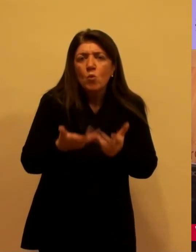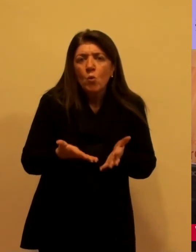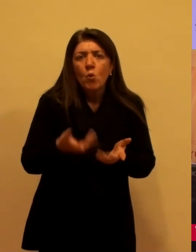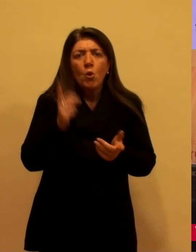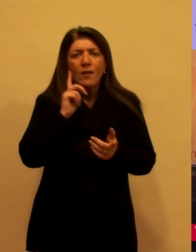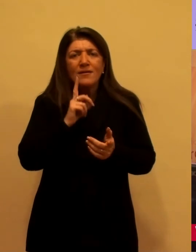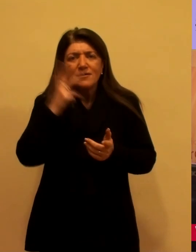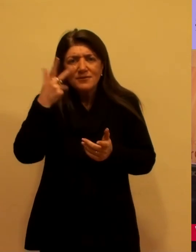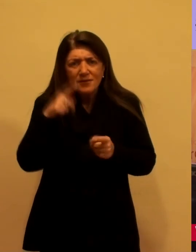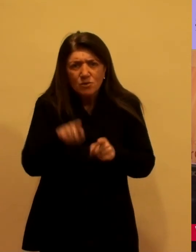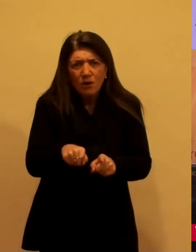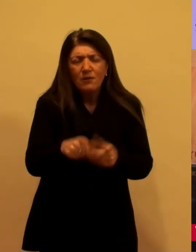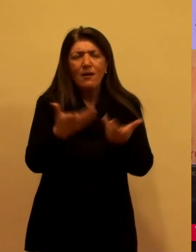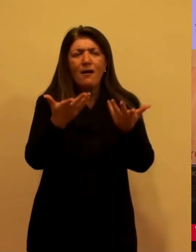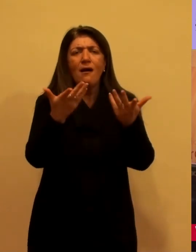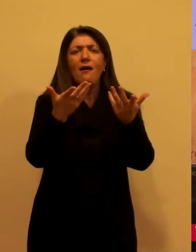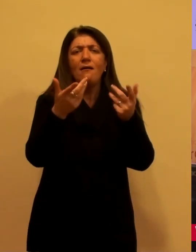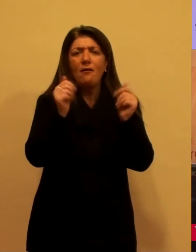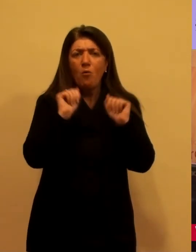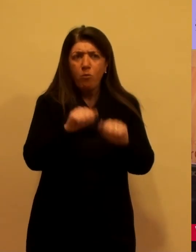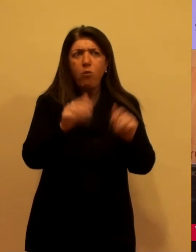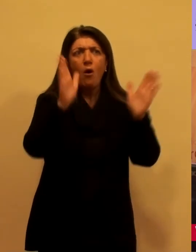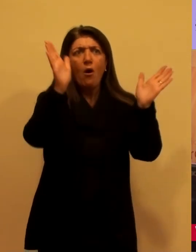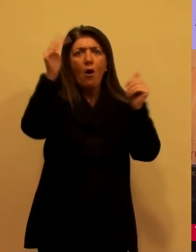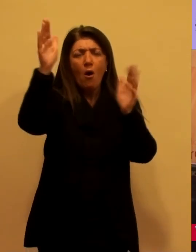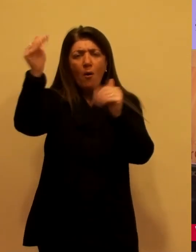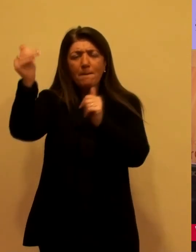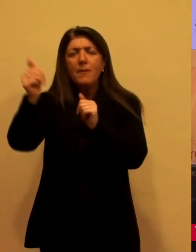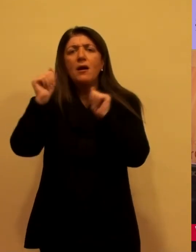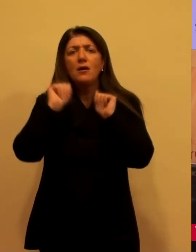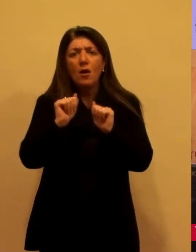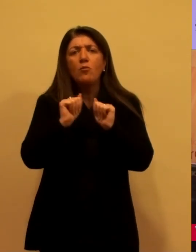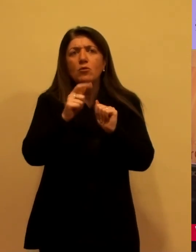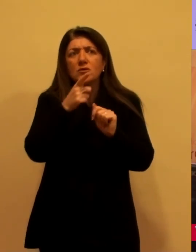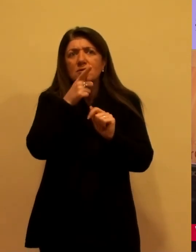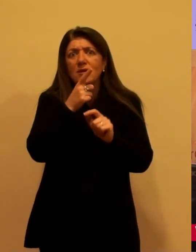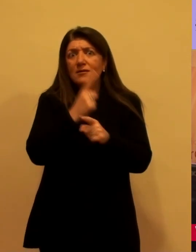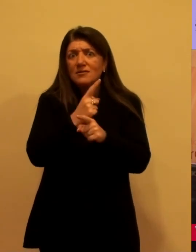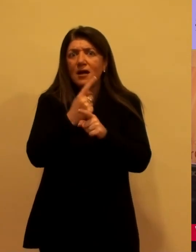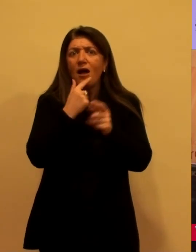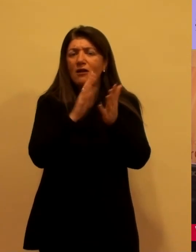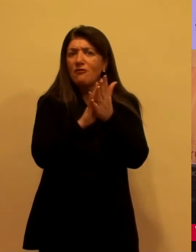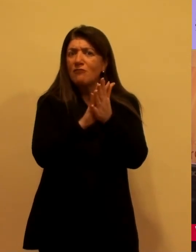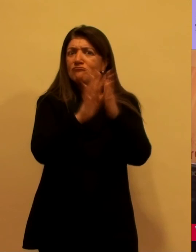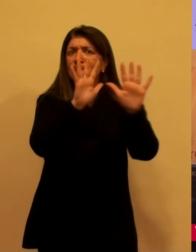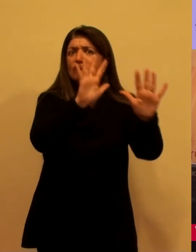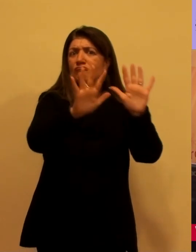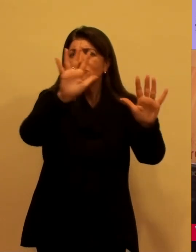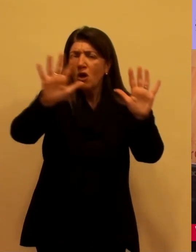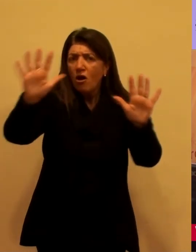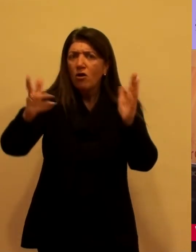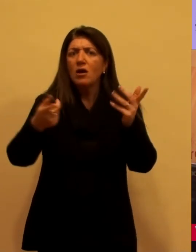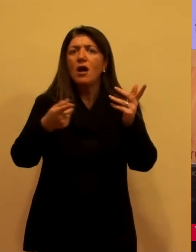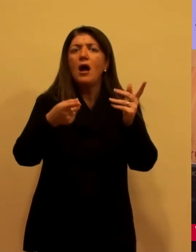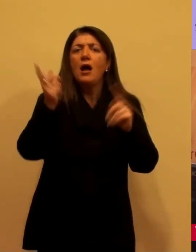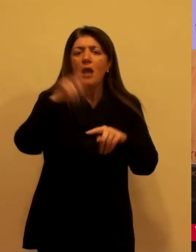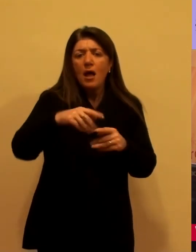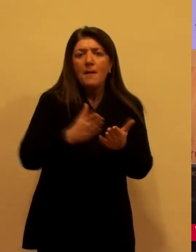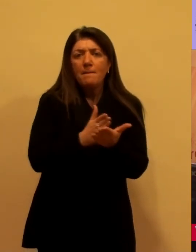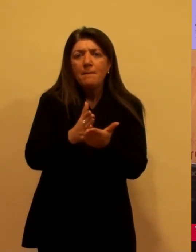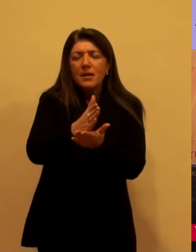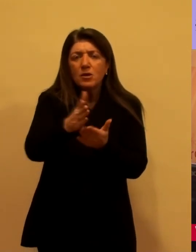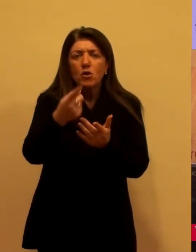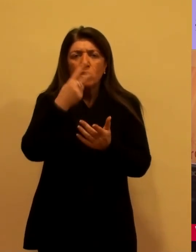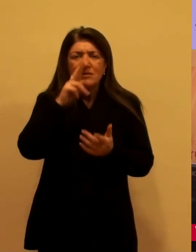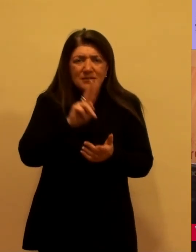modo tale che le opere possano essere anche toccate se necessario, e comunque sono percorsi specifici per i non